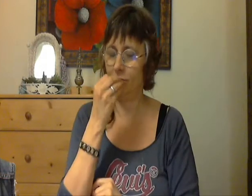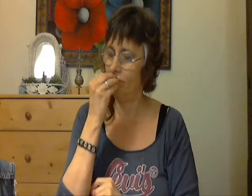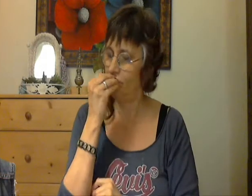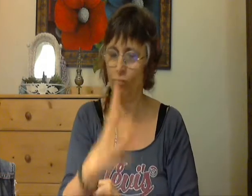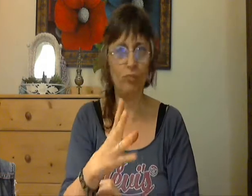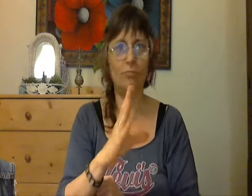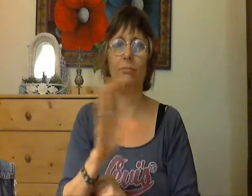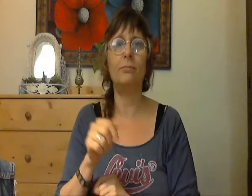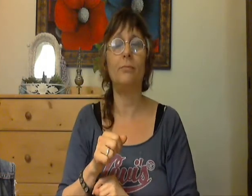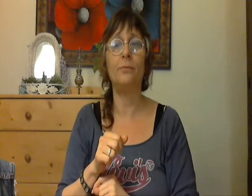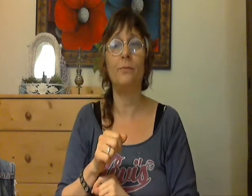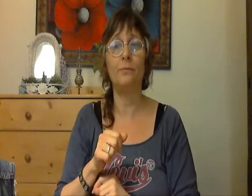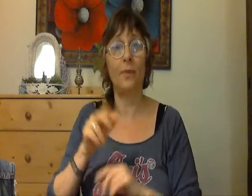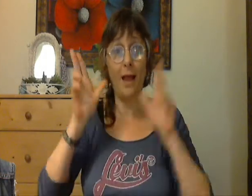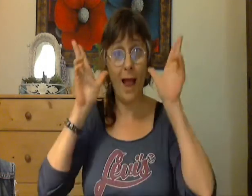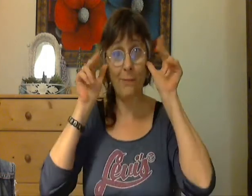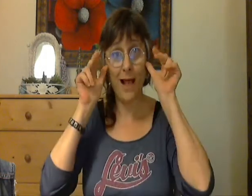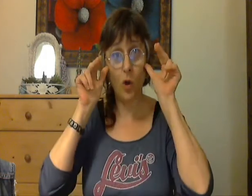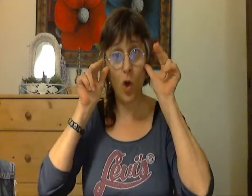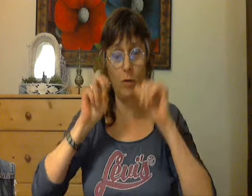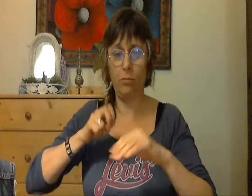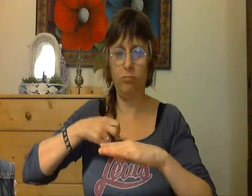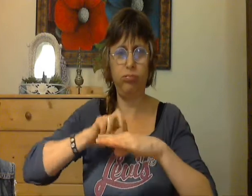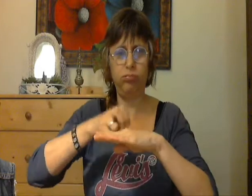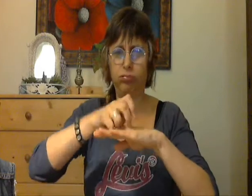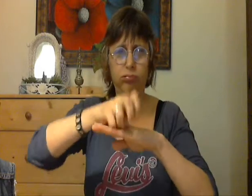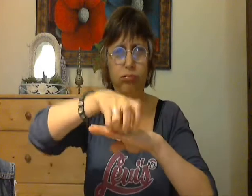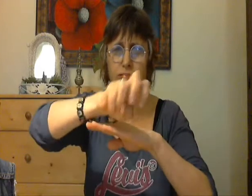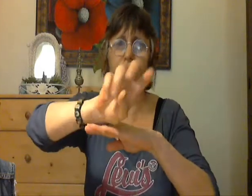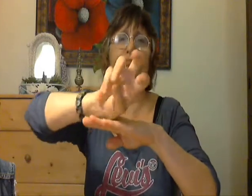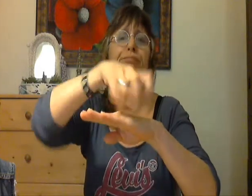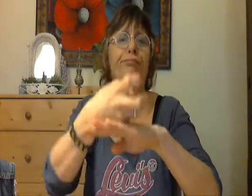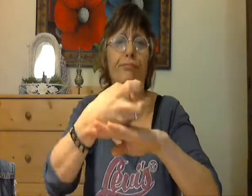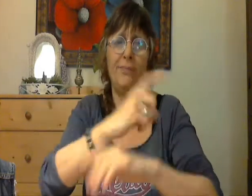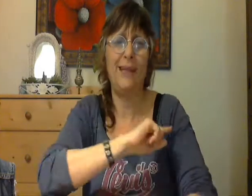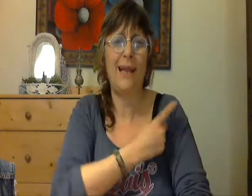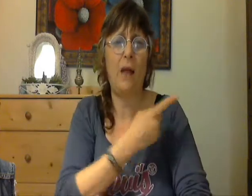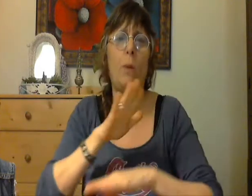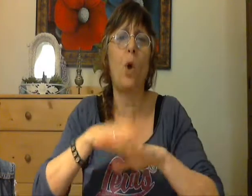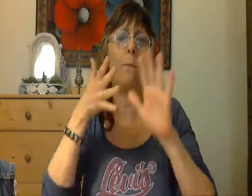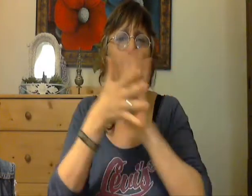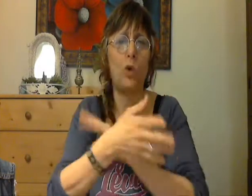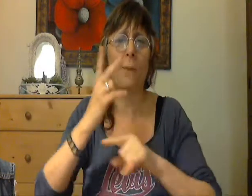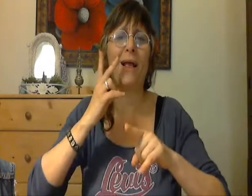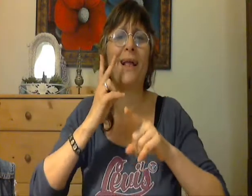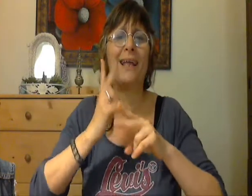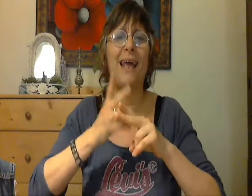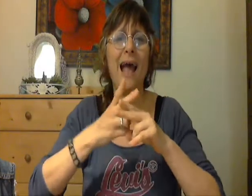Bueno, hay algo de mascotas del Betis Getafe, con Kike con Camarón, pero ahora nos olvidamos rápidamente antes de que haya una reunión en directo, hablar de la última